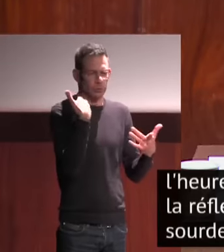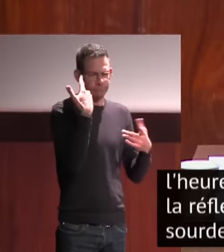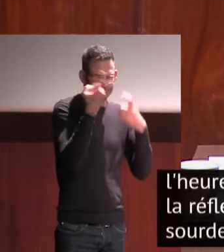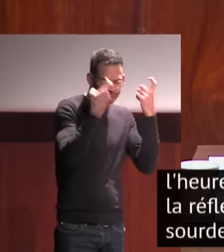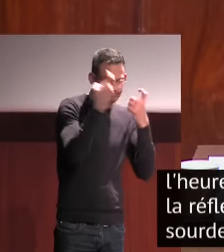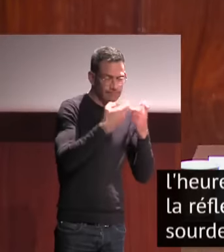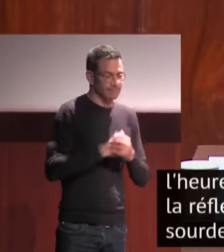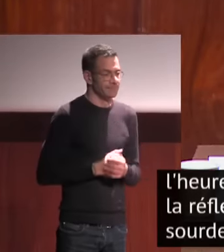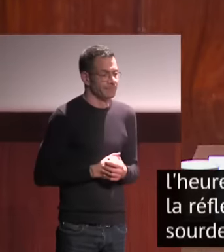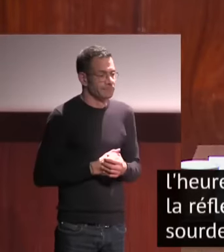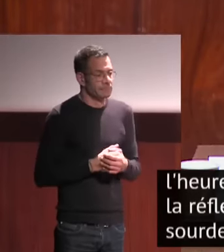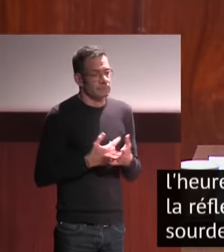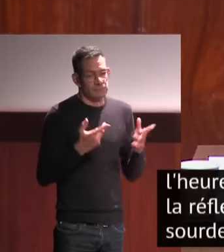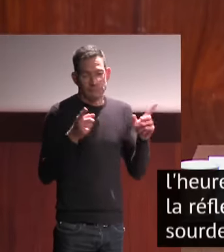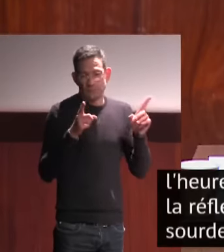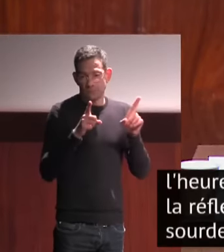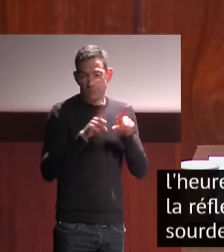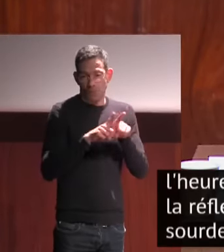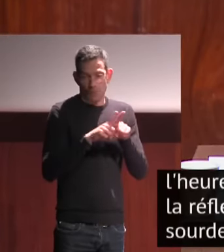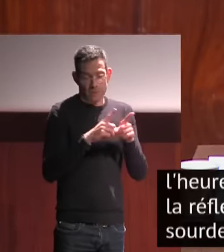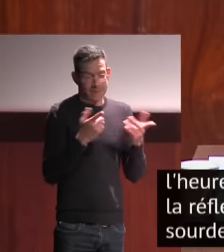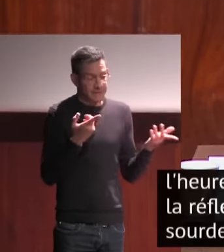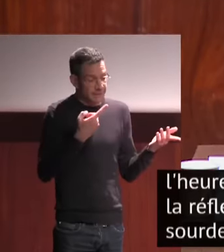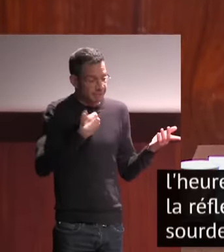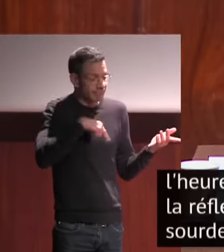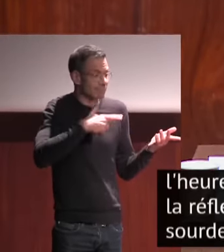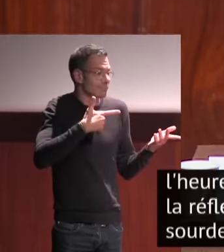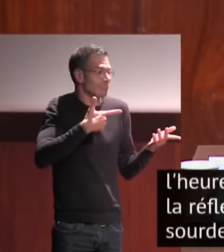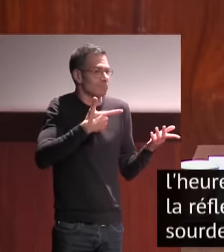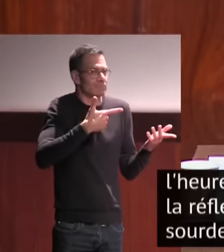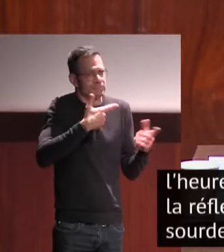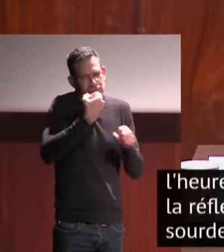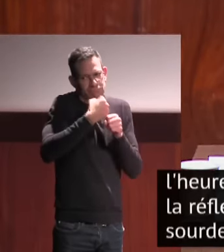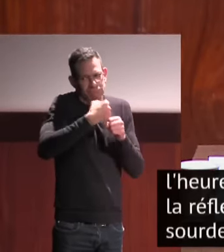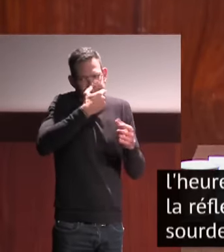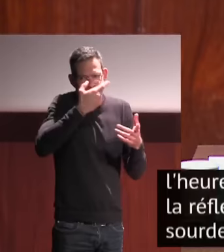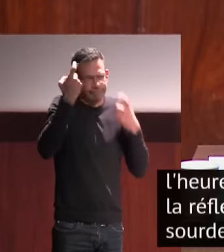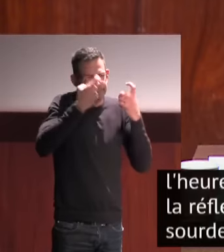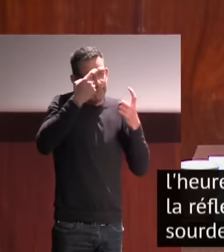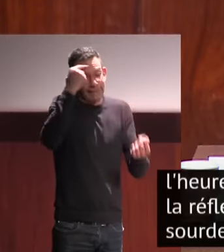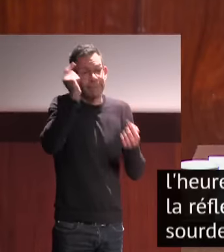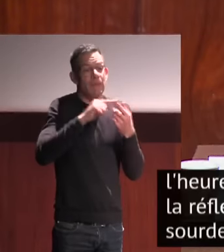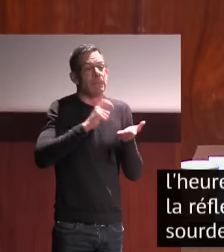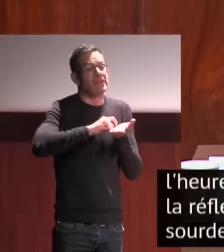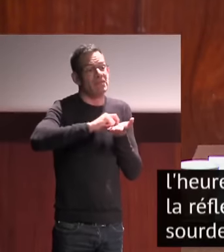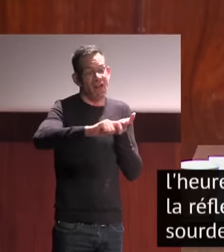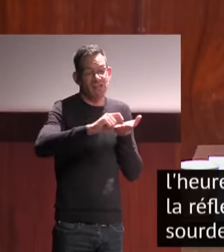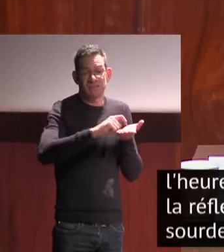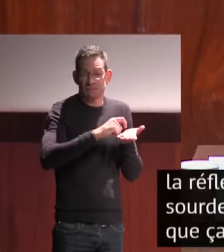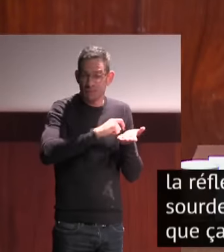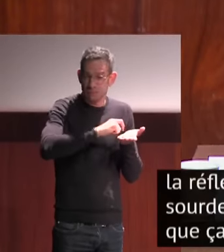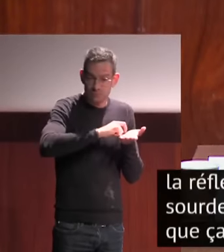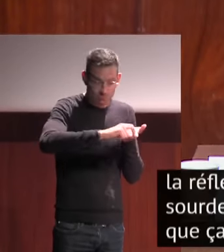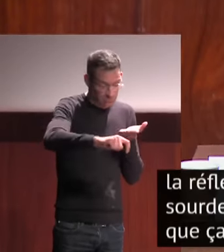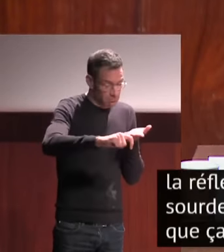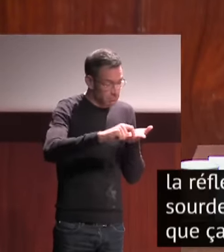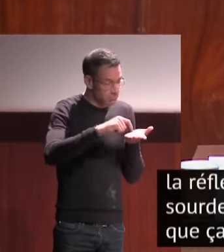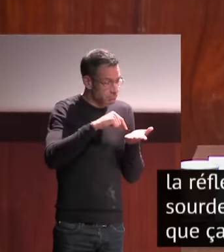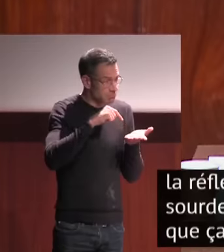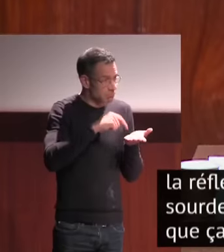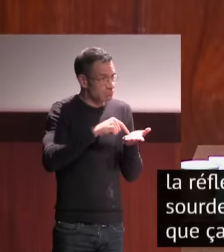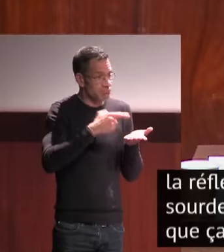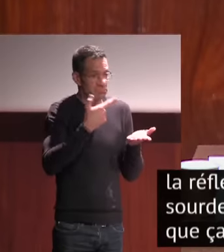Et on travaille aussi sur, évidemment, sur la trace. Et qu'est-ce que ça veut dire, la trace